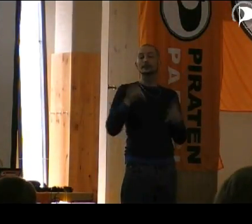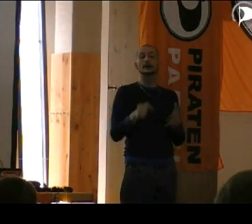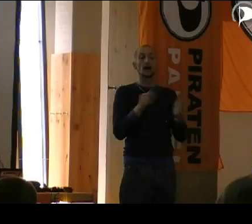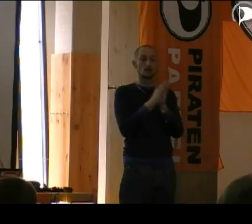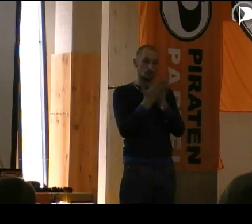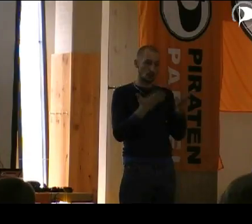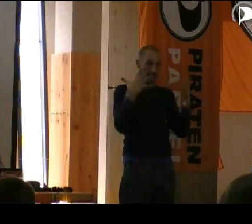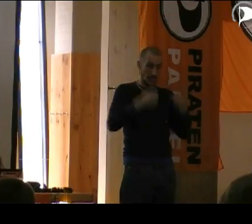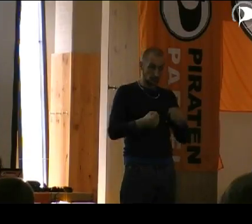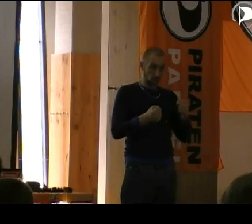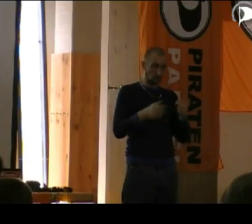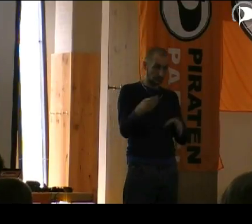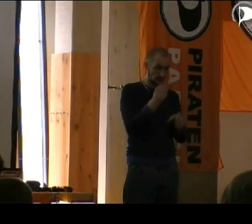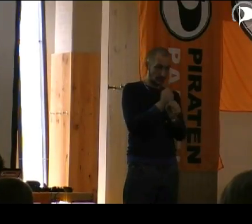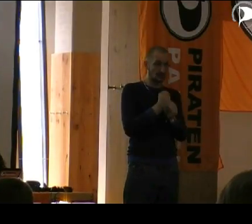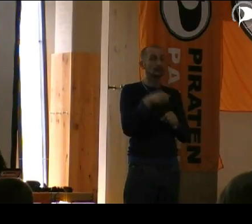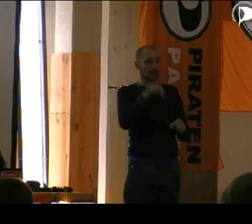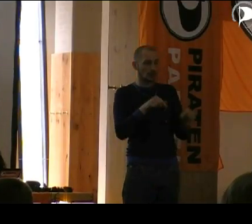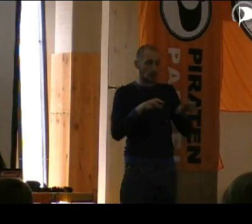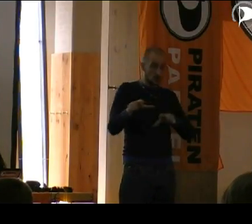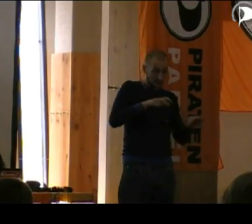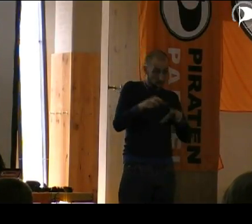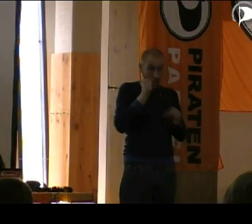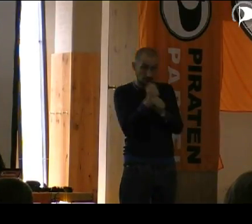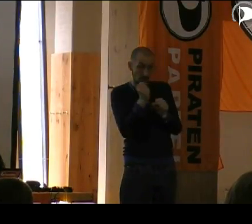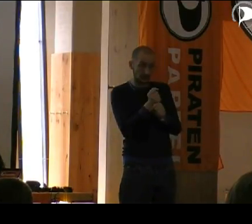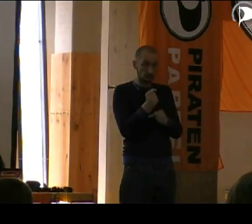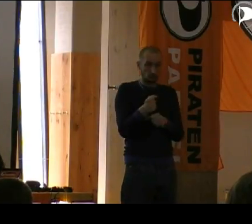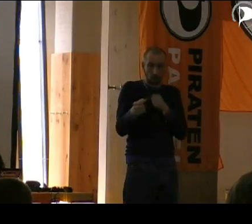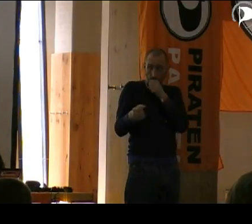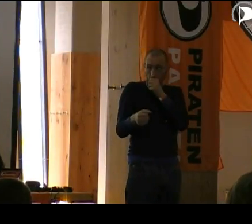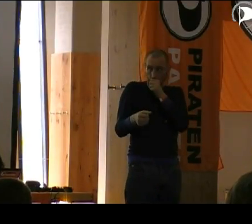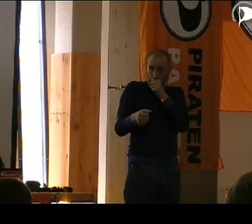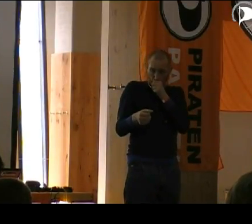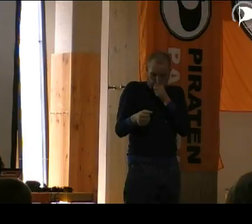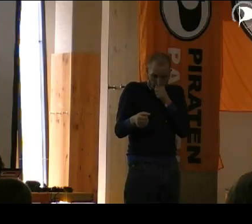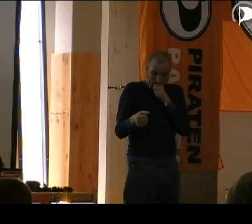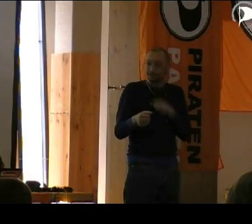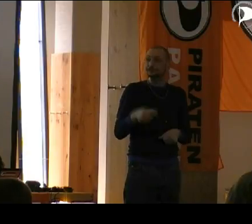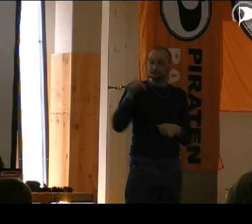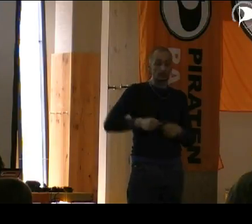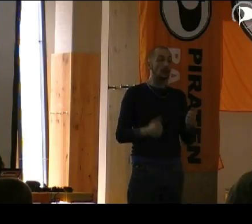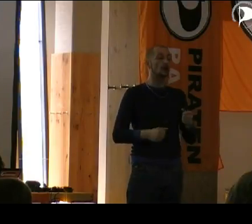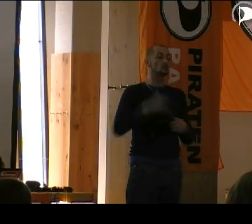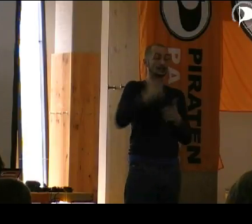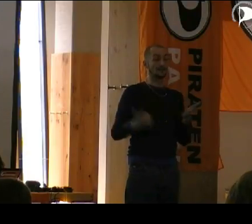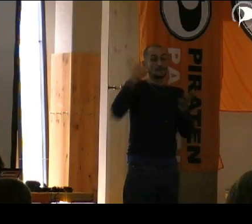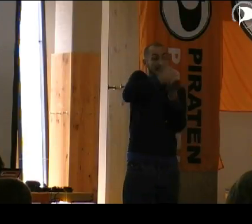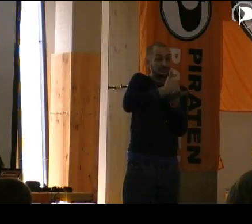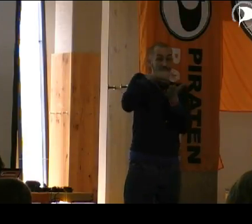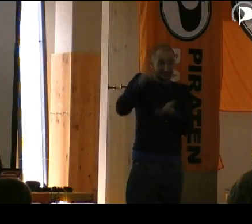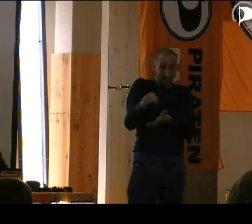mückenstich sind ausnahmen und ich erinnere an die worte des vorsitzenden vertrauen und da geht